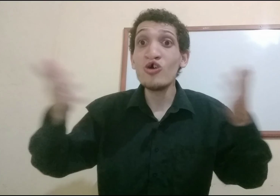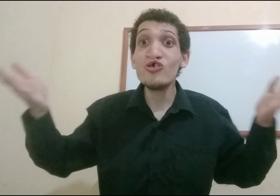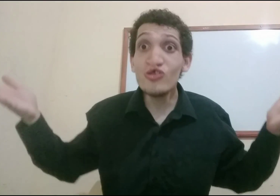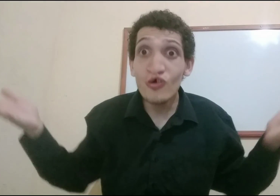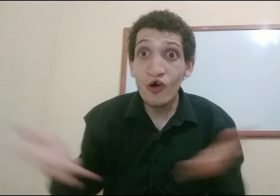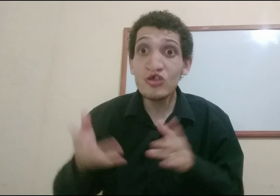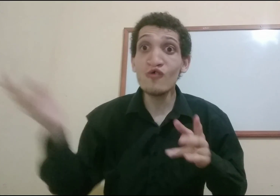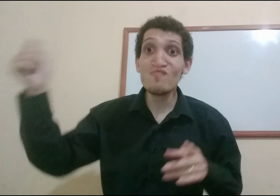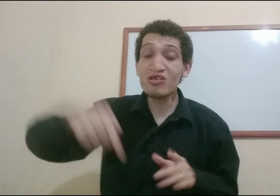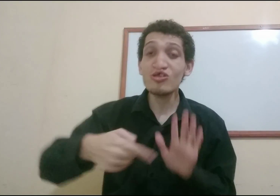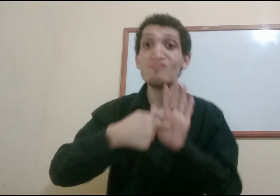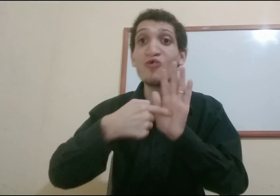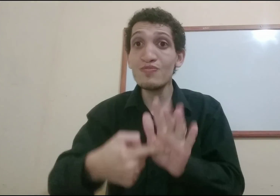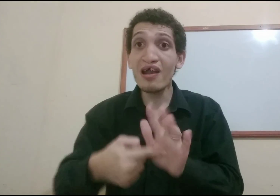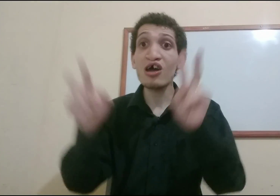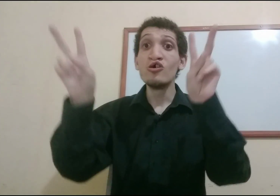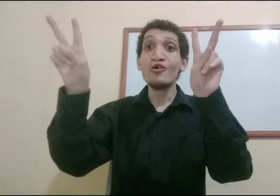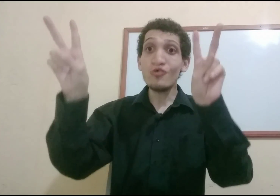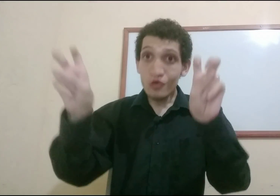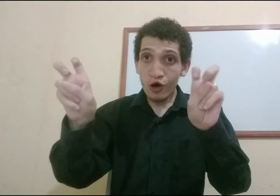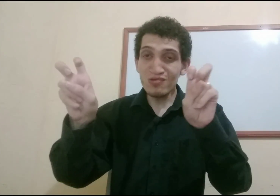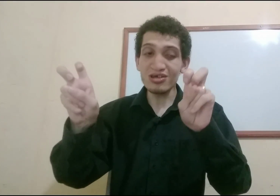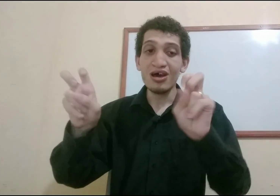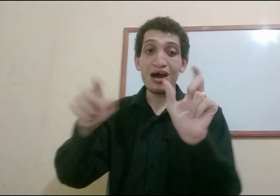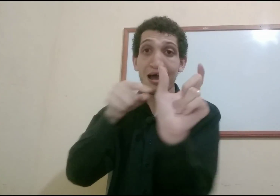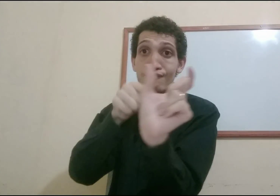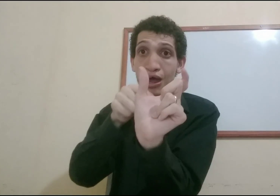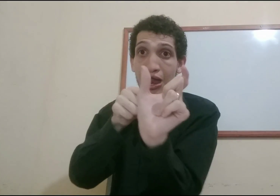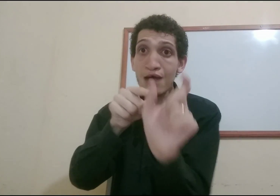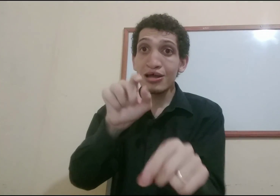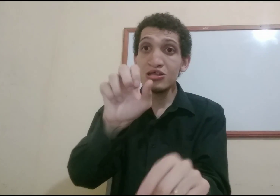E hoje eu vim te mostrar sobre a palavra aí,